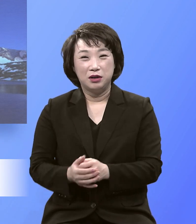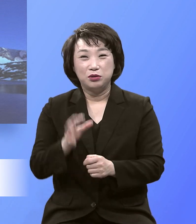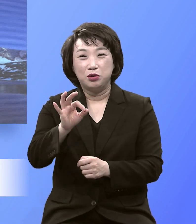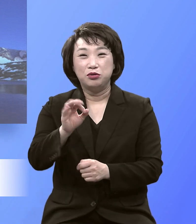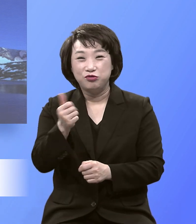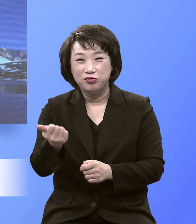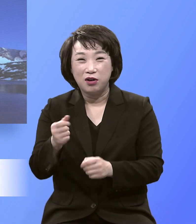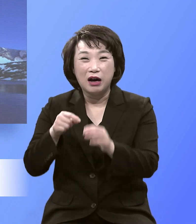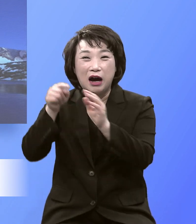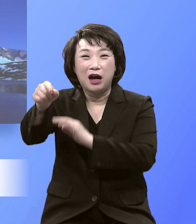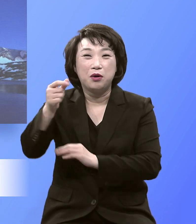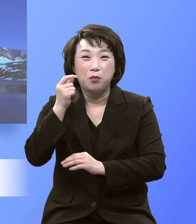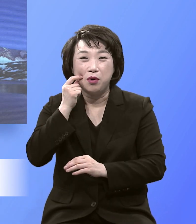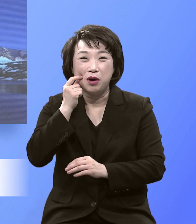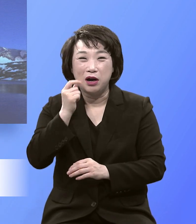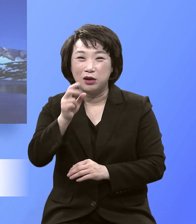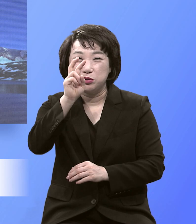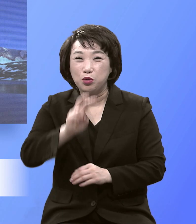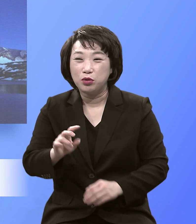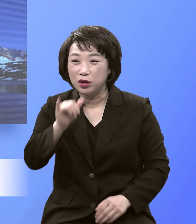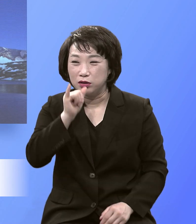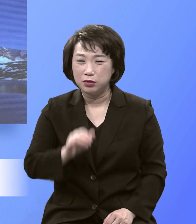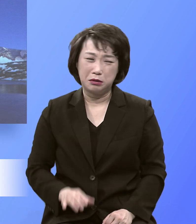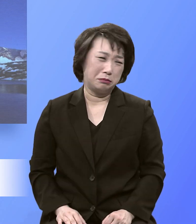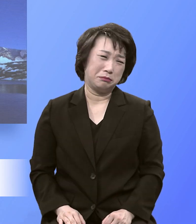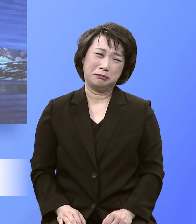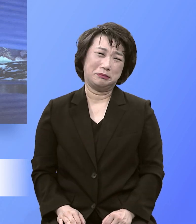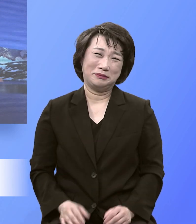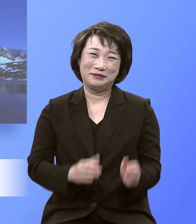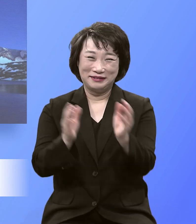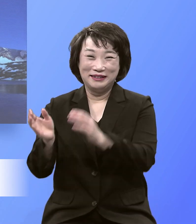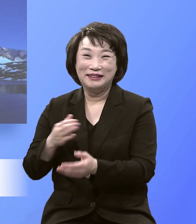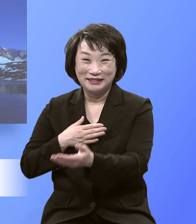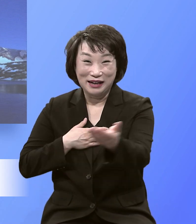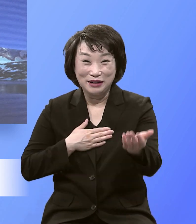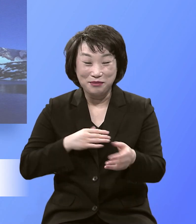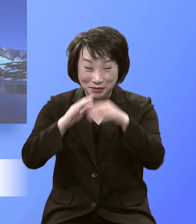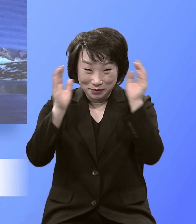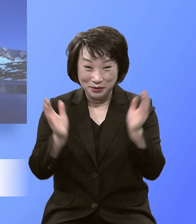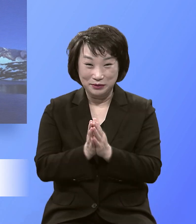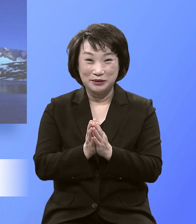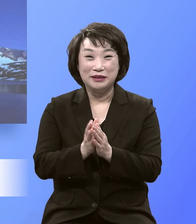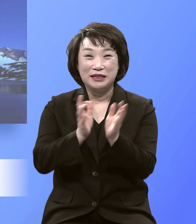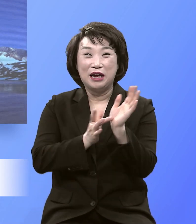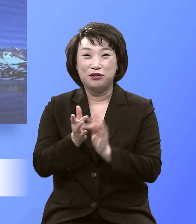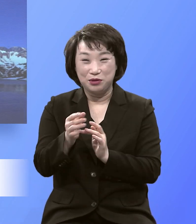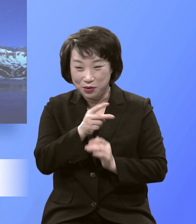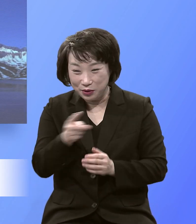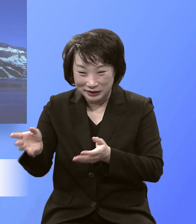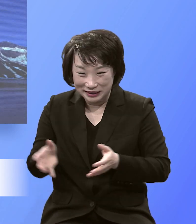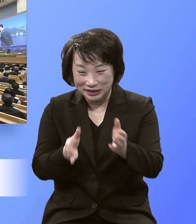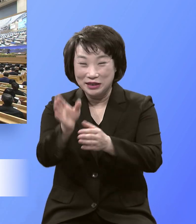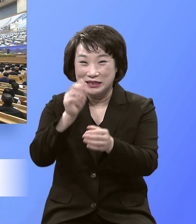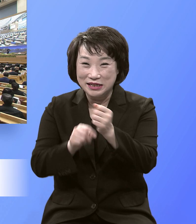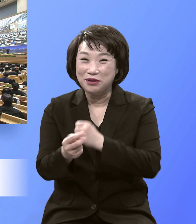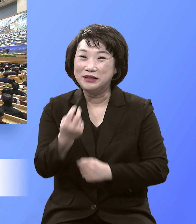간다고 그래가면서. 그러나 뭐 여러분들은 전부 다 내가 곧 길이요 진리요